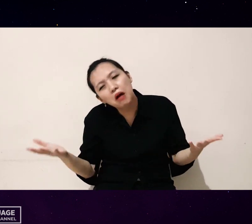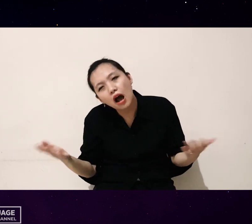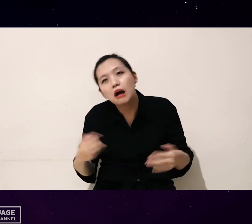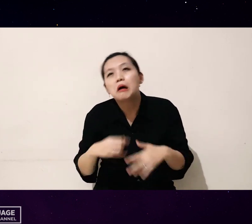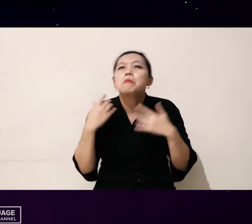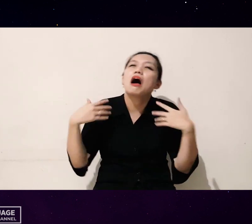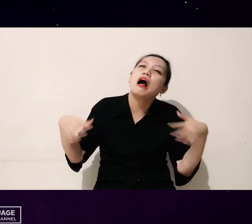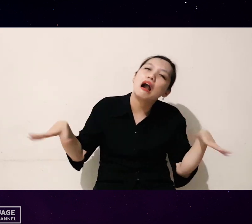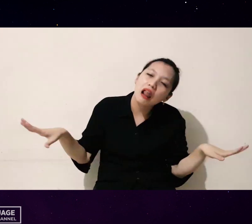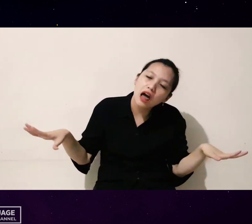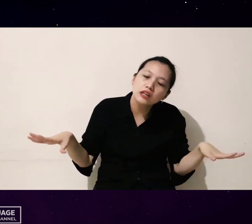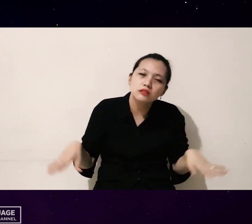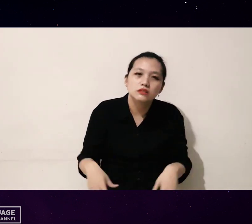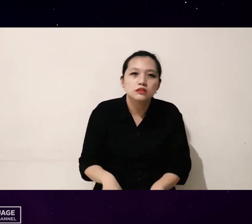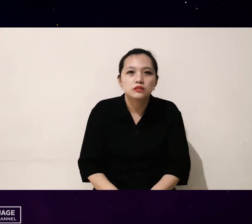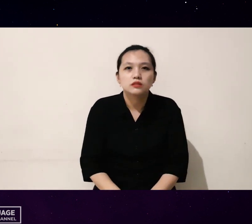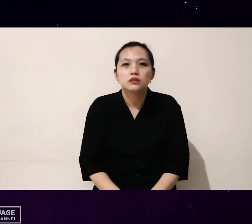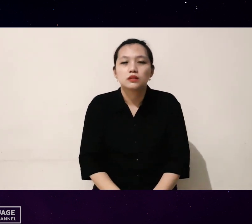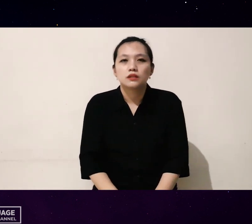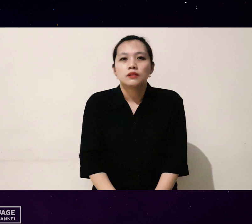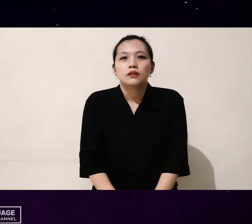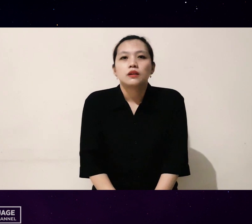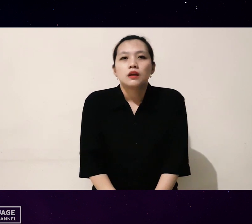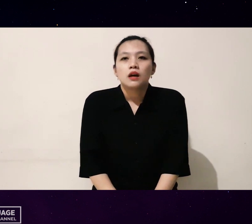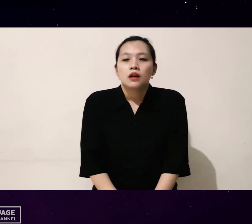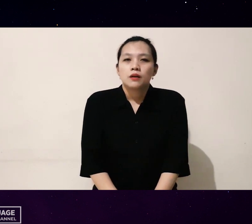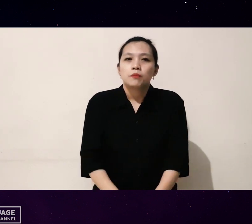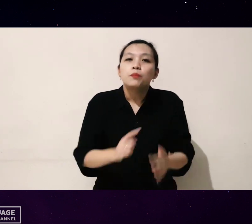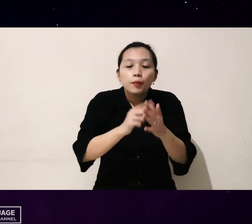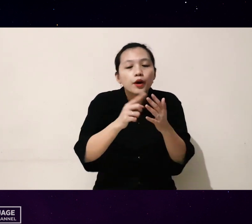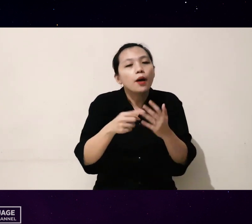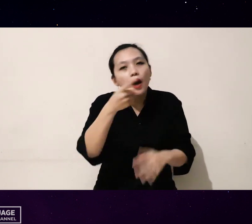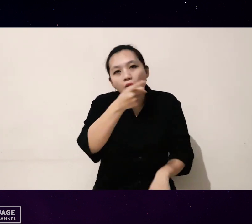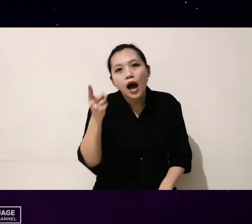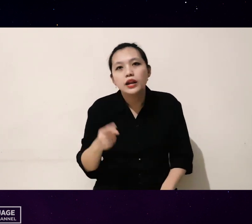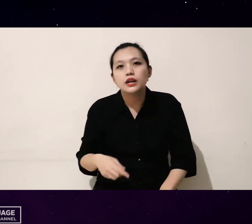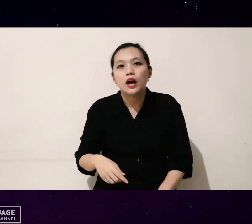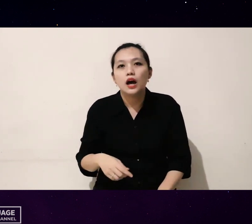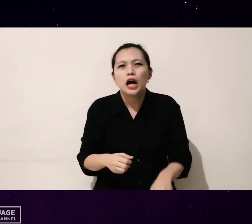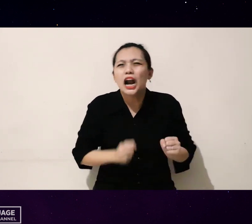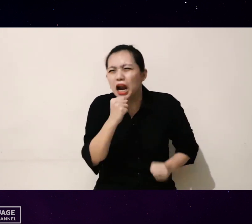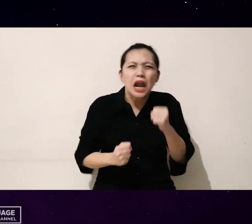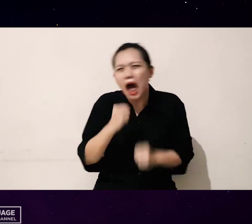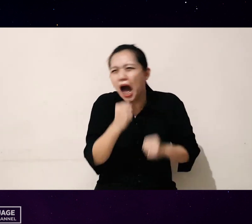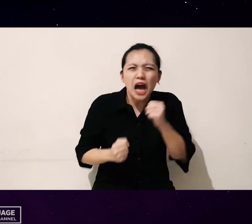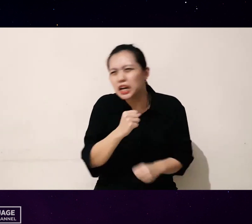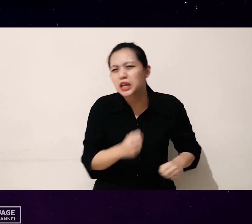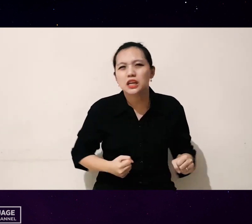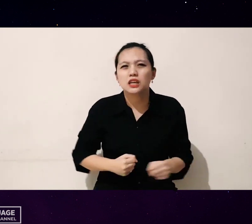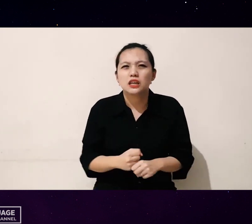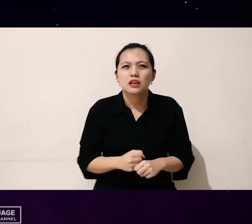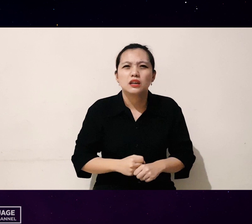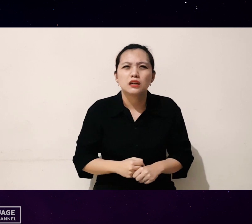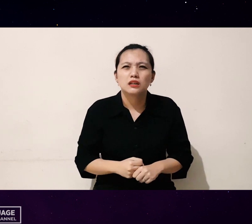untuk kehilangan semangat, menjadi malas, dan tidak mau berusaha lagi. Dan saat ini juga ada beberapa daripada